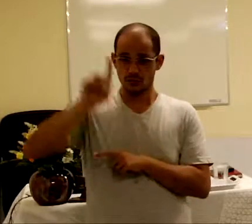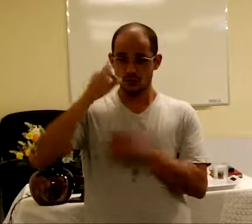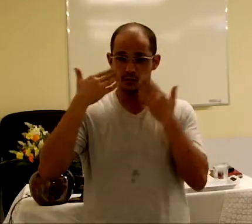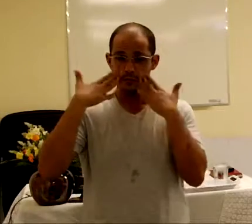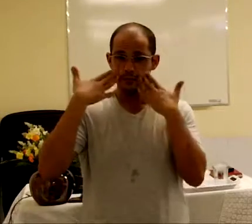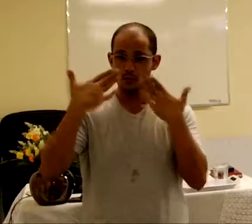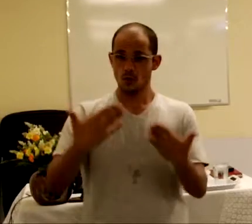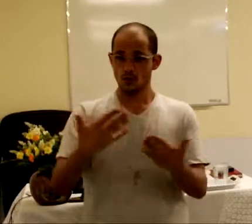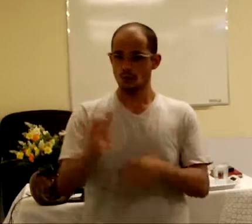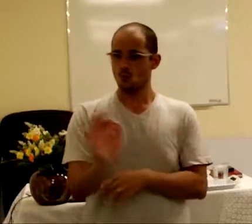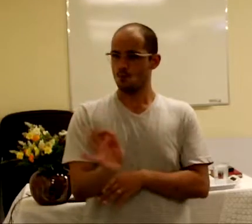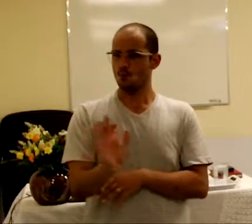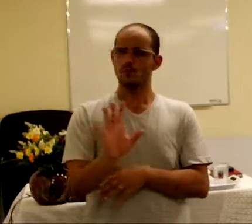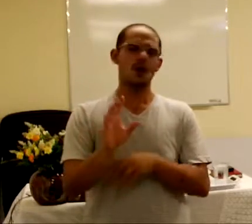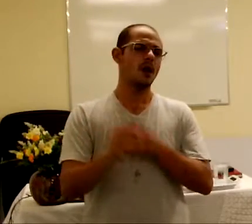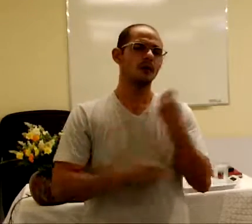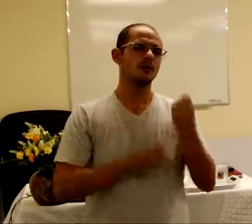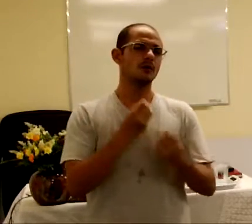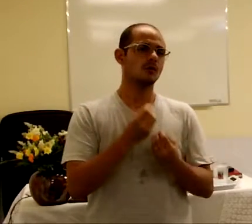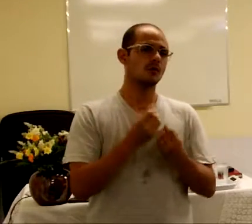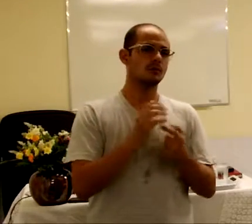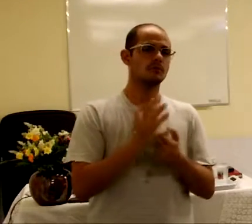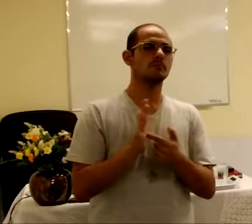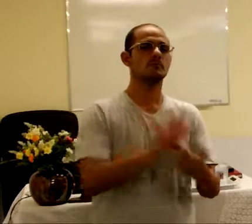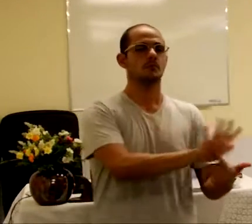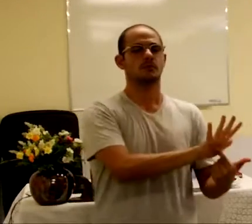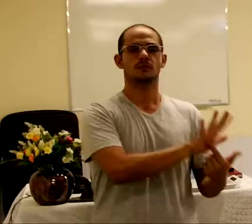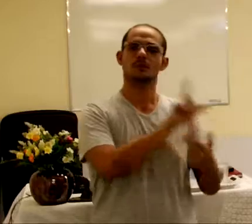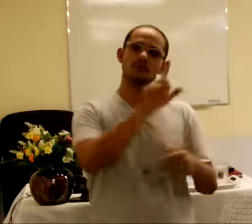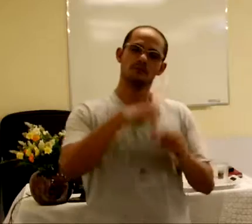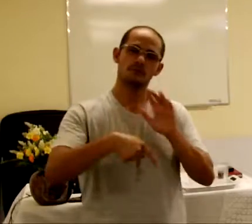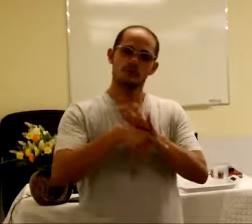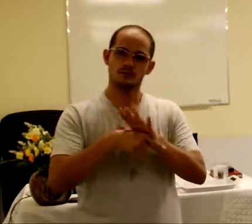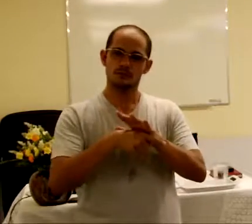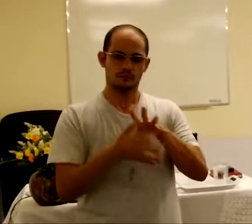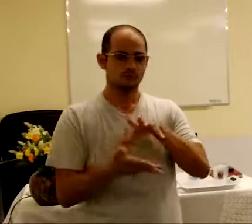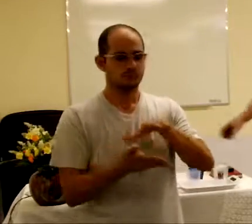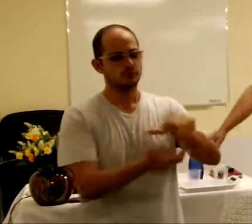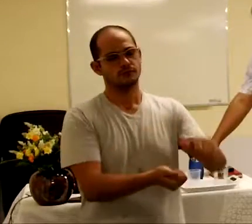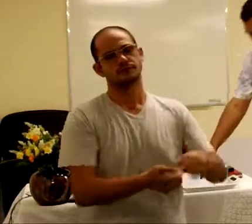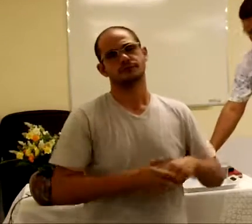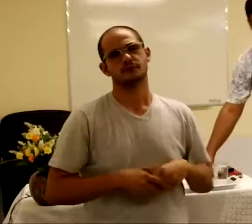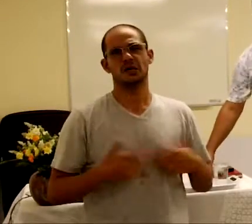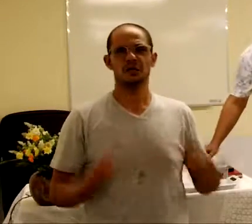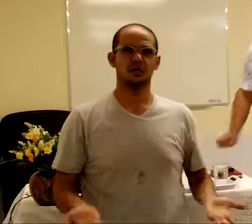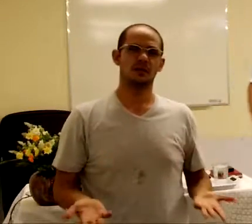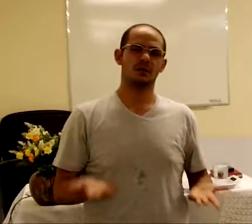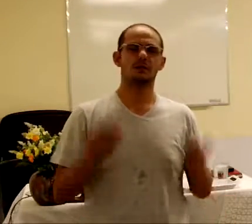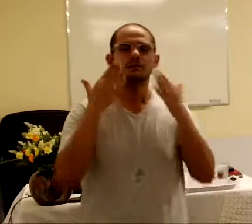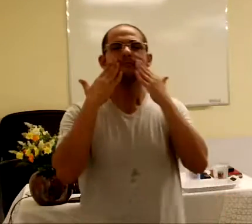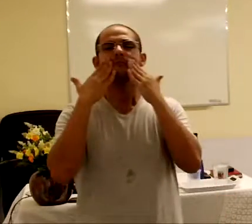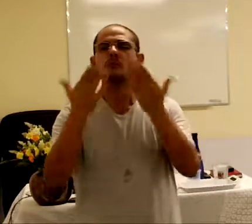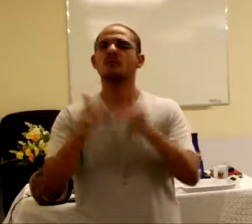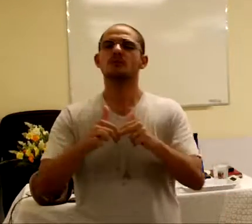se mostra, mas se revela pelas suas obras. Ah, Álvaro, mas poxa, por que ele não se mostra? Você